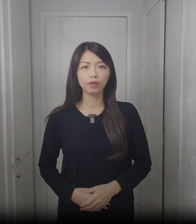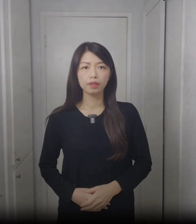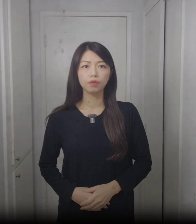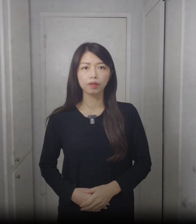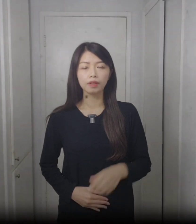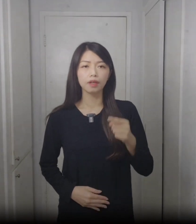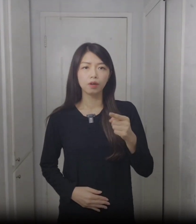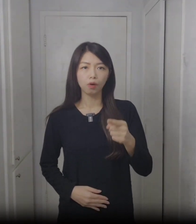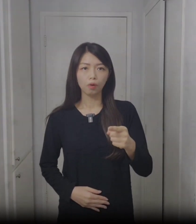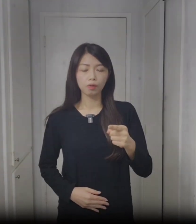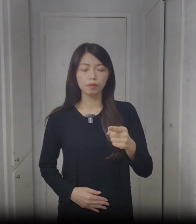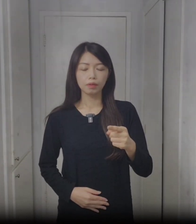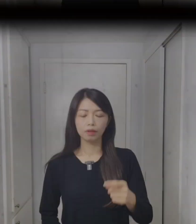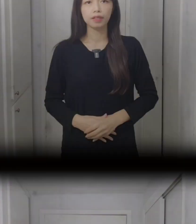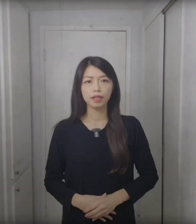누구누구에게라고 하는 뜻의 수어는